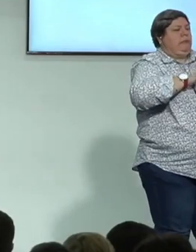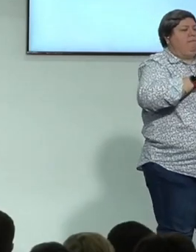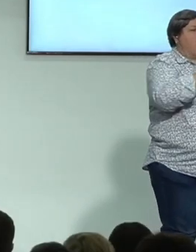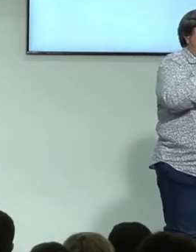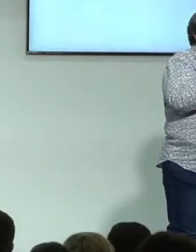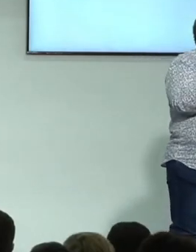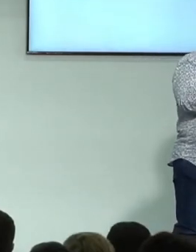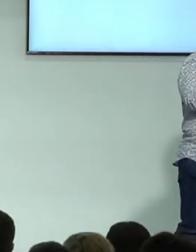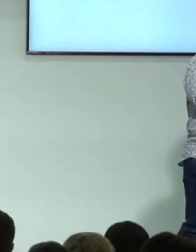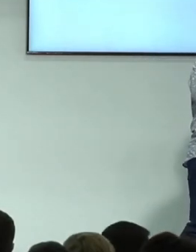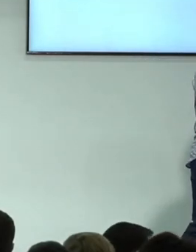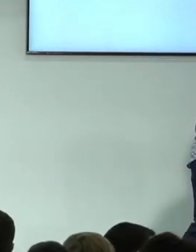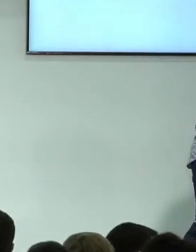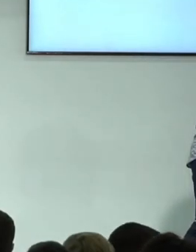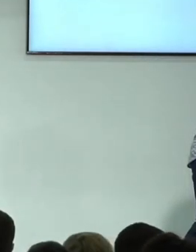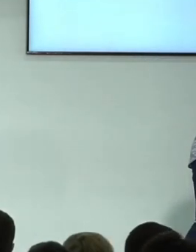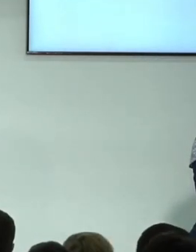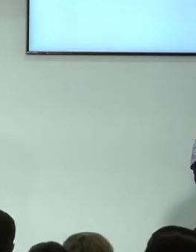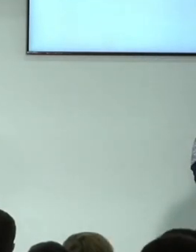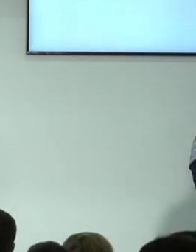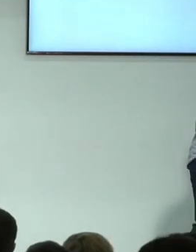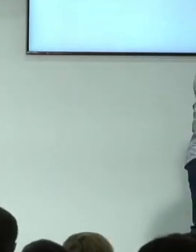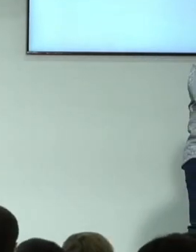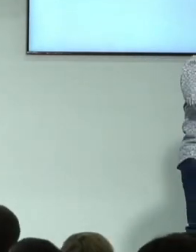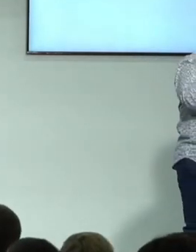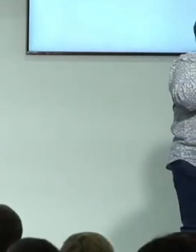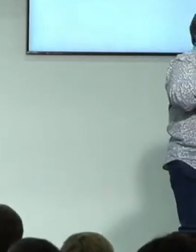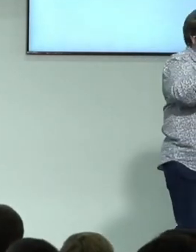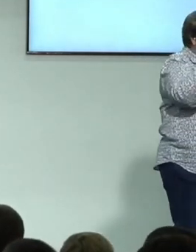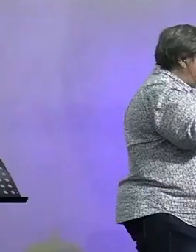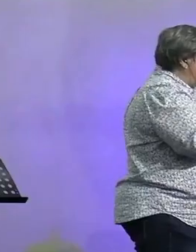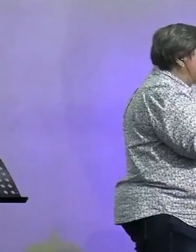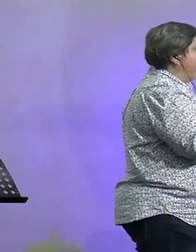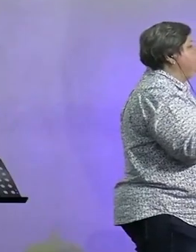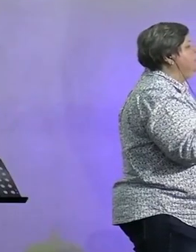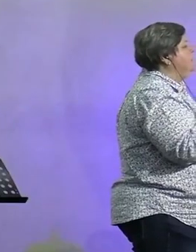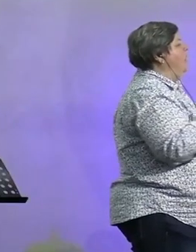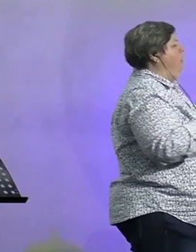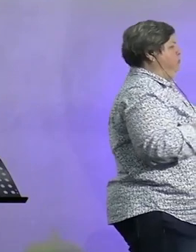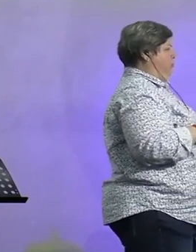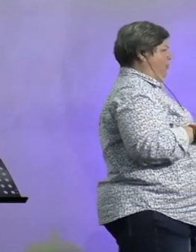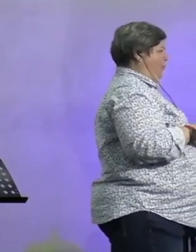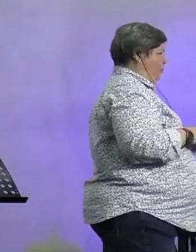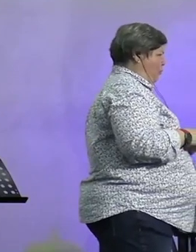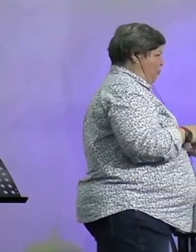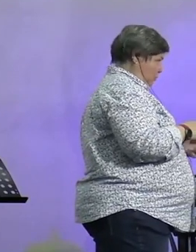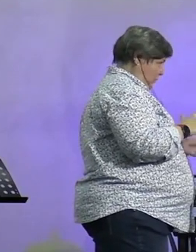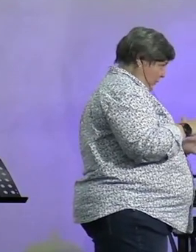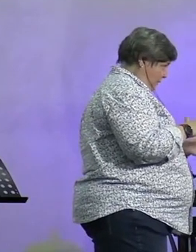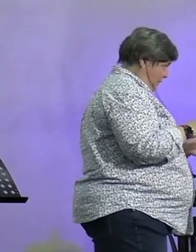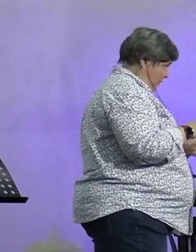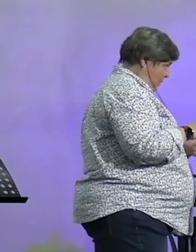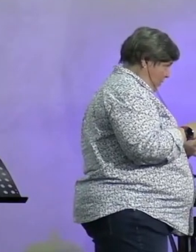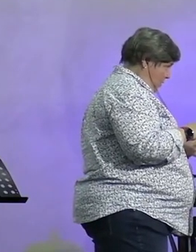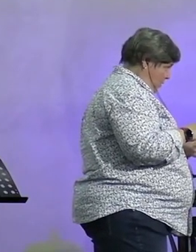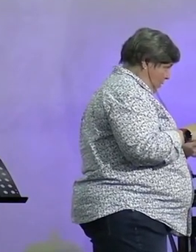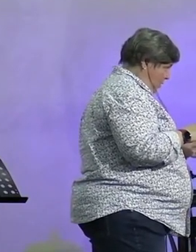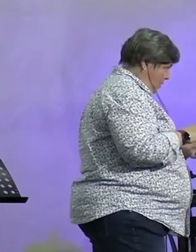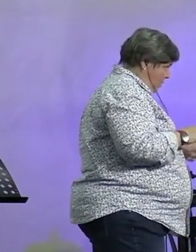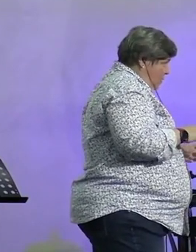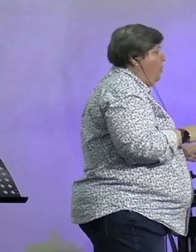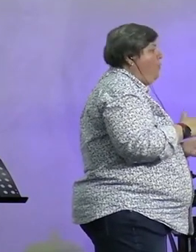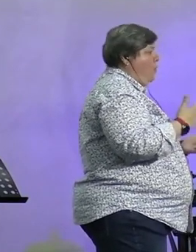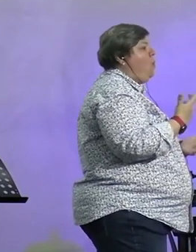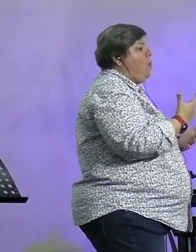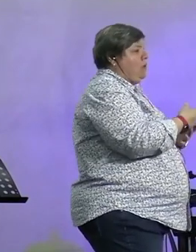trap. En ek en jy moet nie so wees nie. Ek en jy moet ons gesindheid reg instel. Ek kan nie kies hoe mense